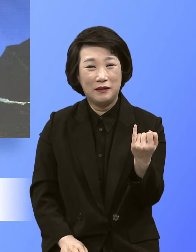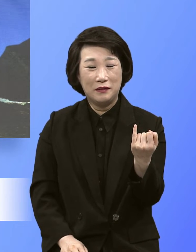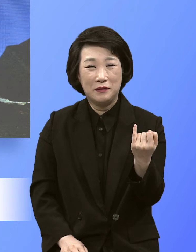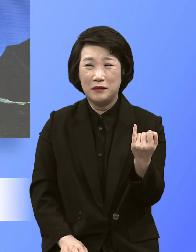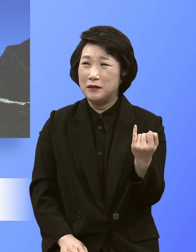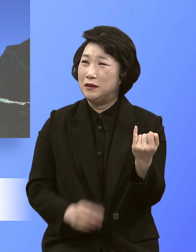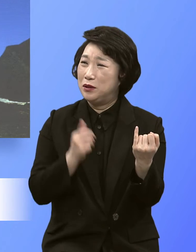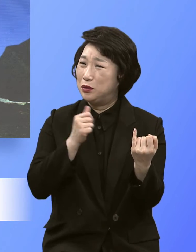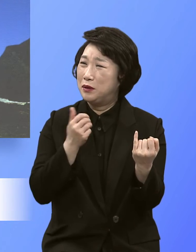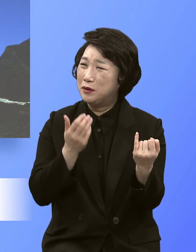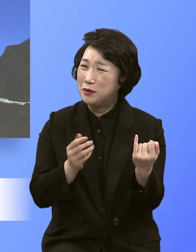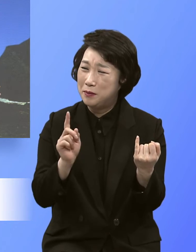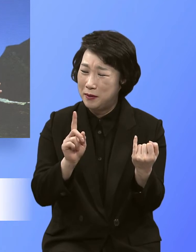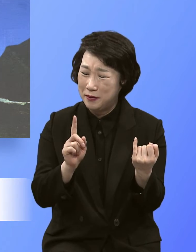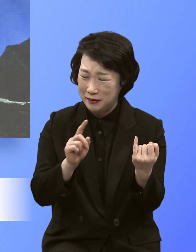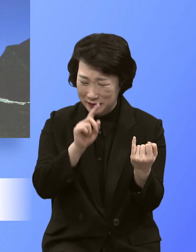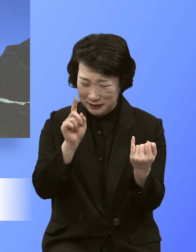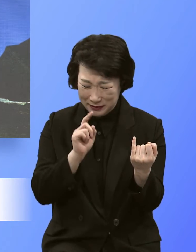어떻게 말할까?